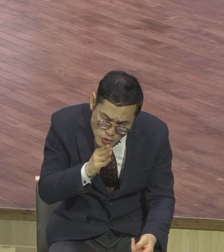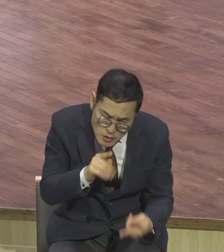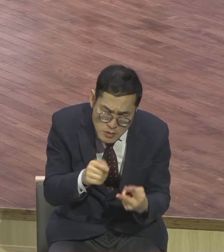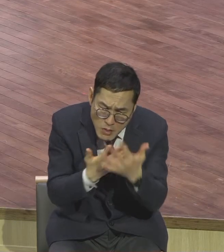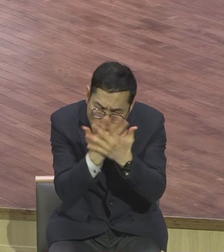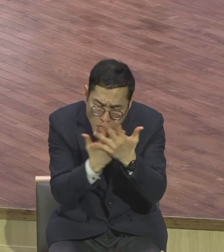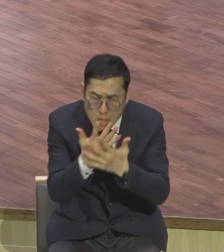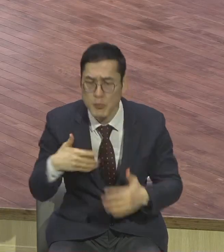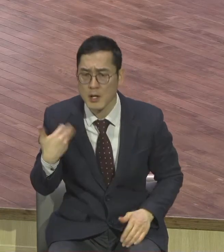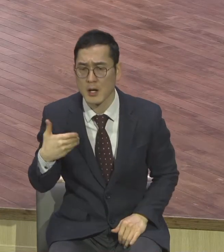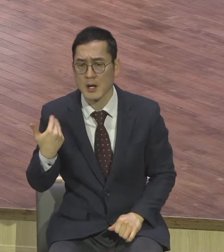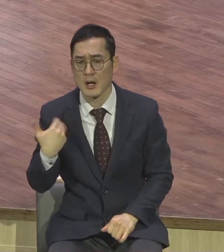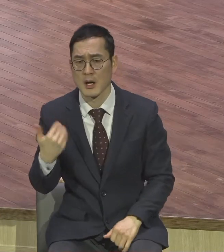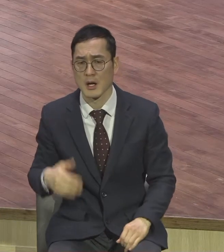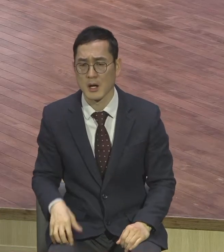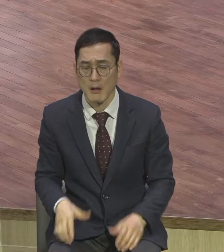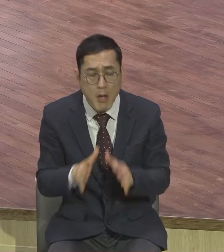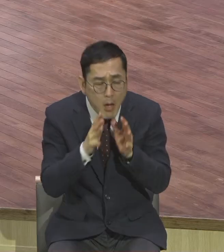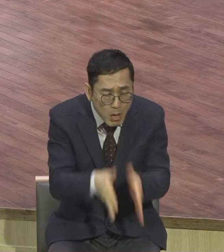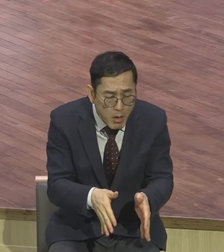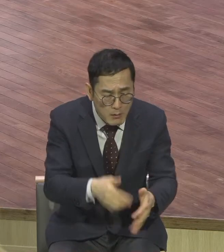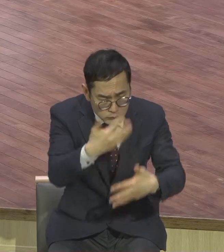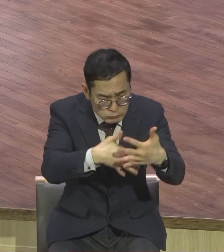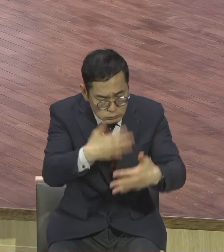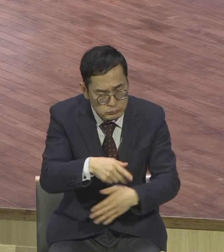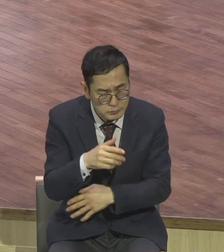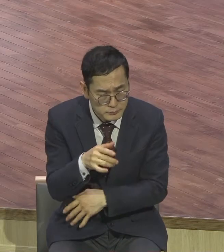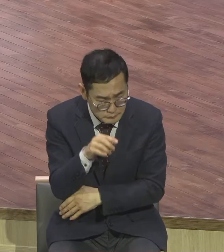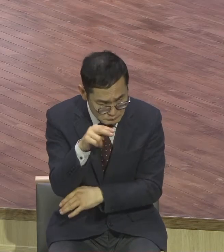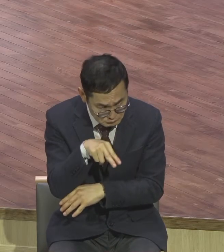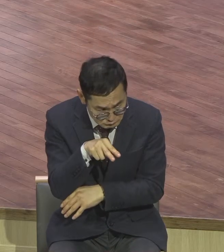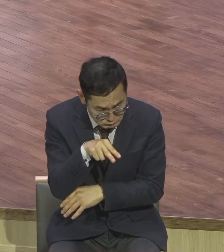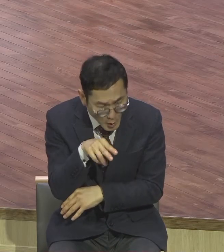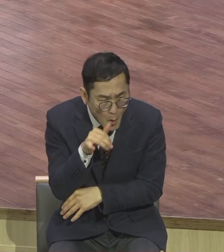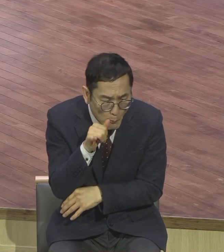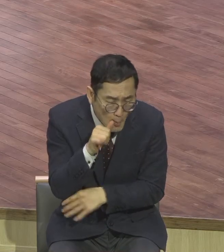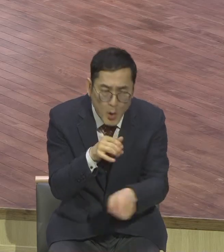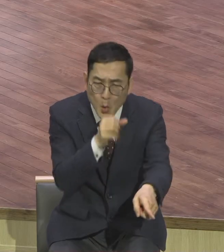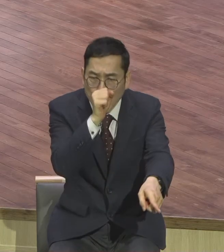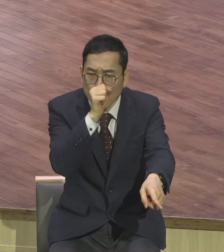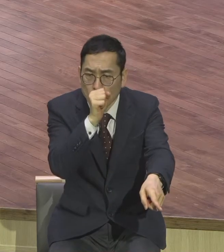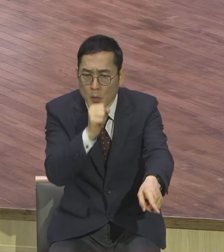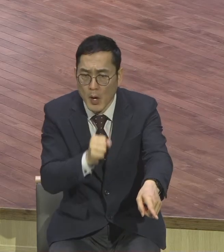이 말을 들으면 와 좋구나 저 말 들으면